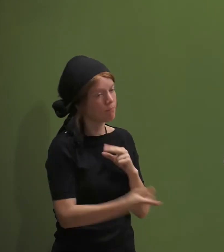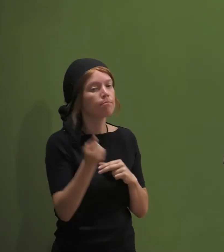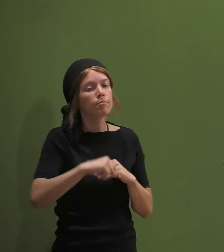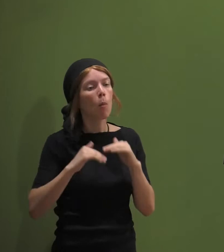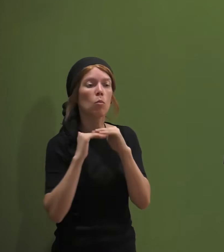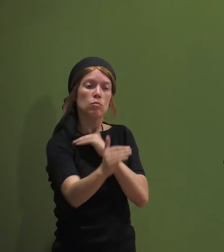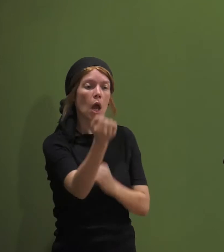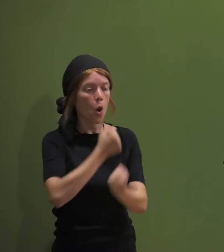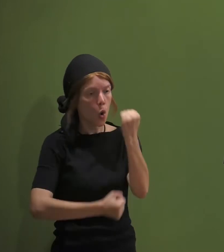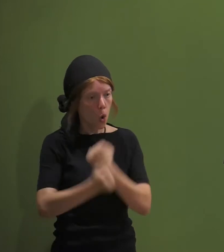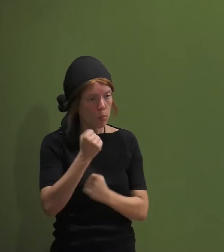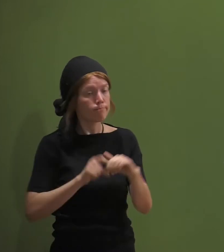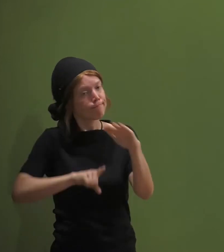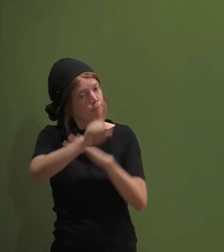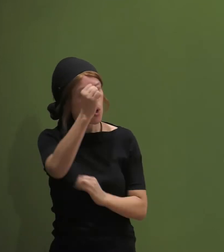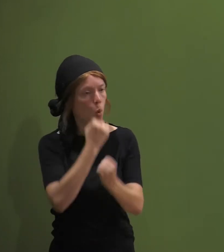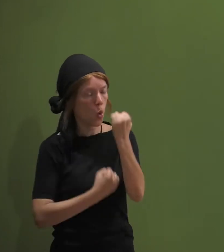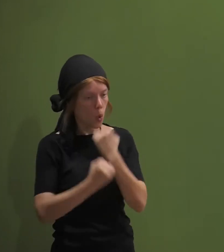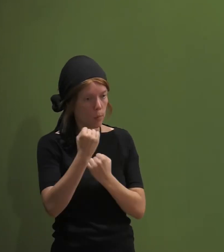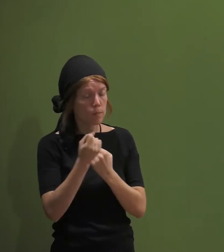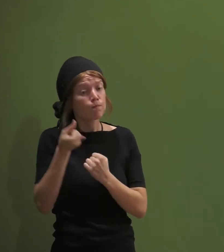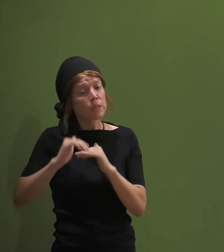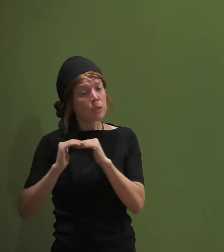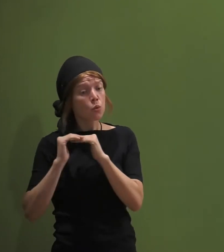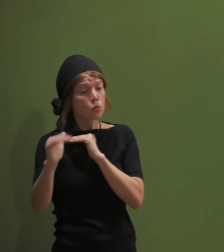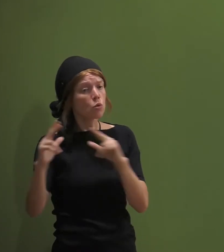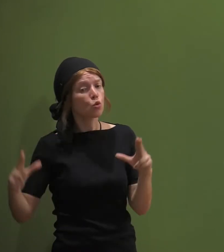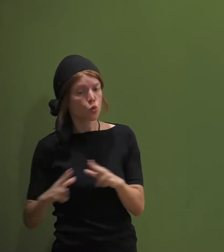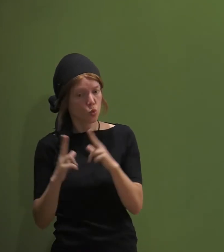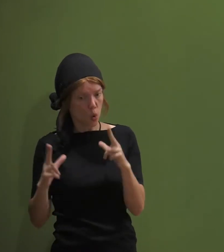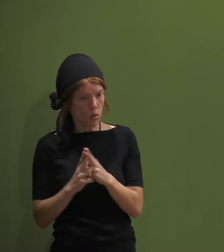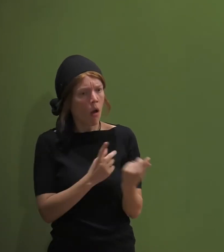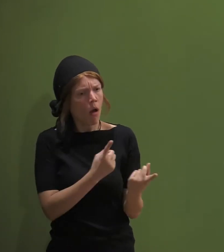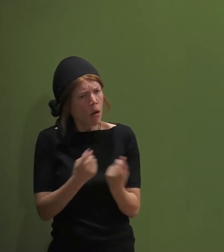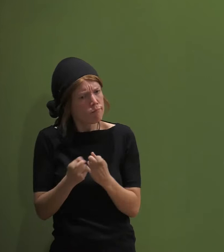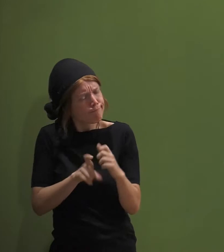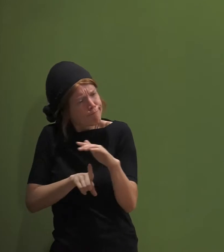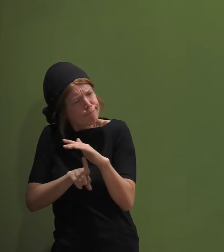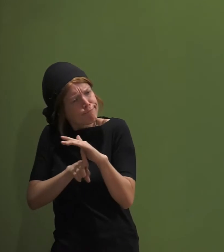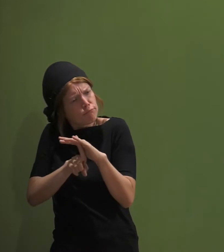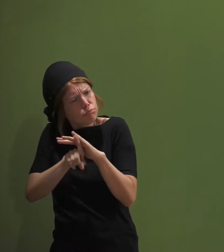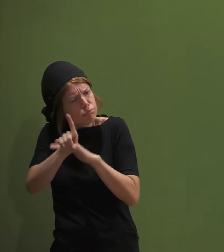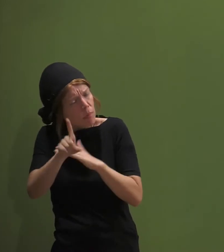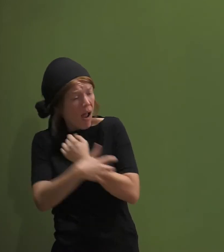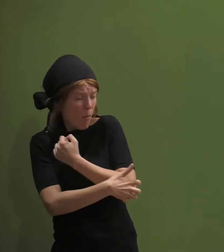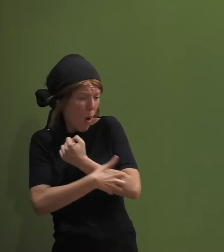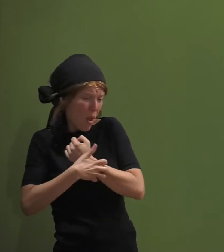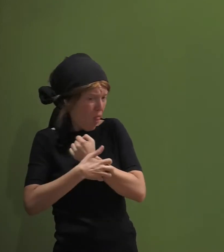la sostenibilidad económica, el crecimiento económico, y la sostenibilidad social, la necesidad de ese crecimiento para aliviar la